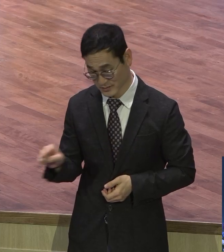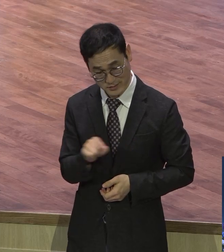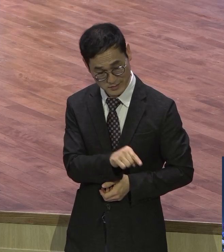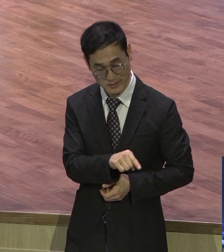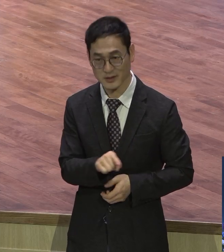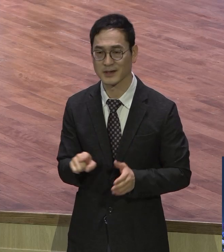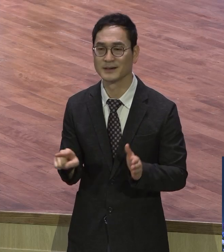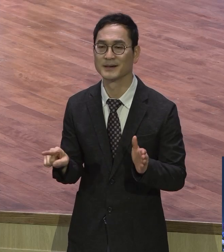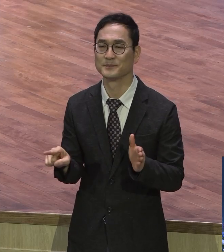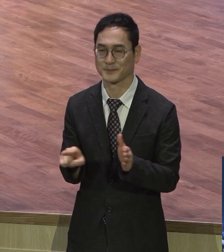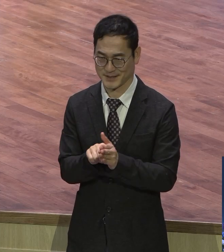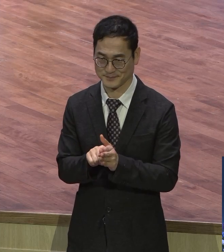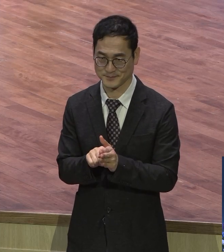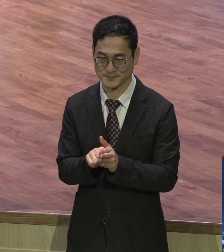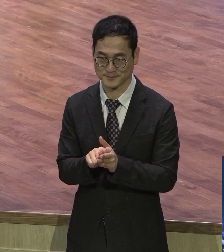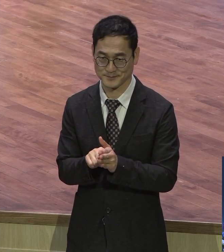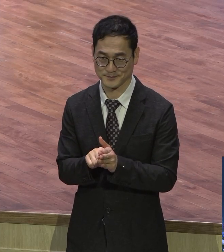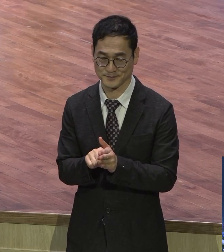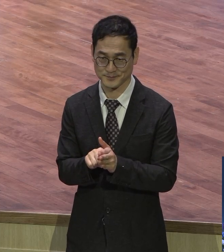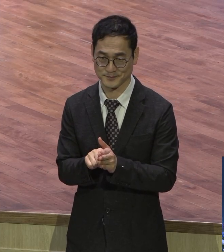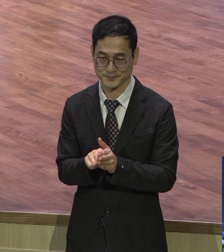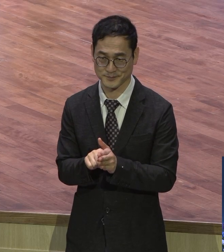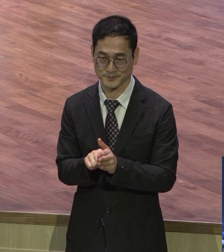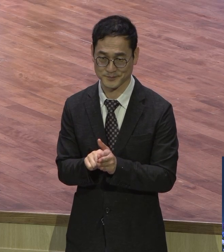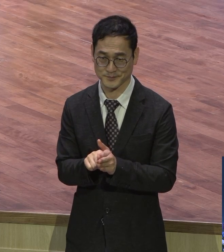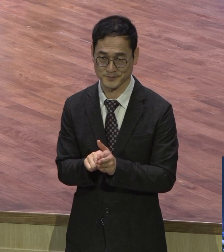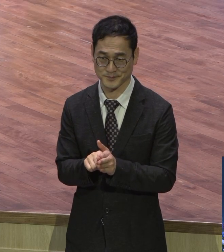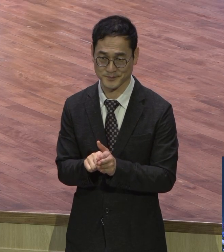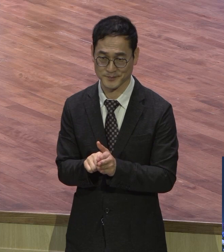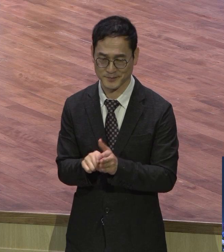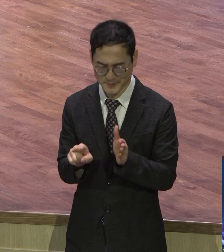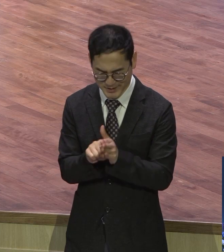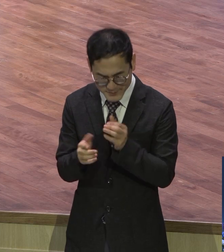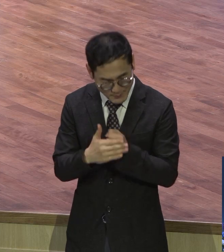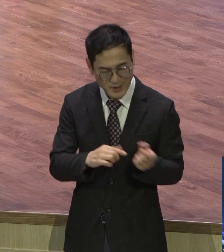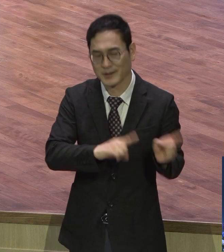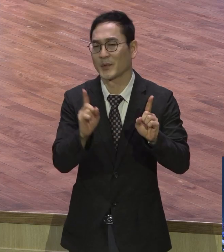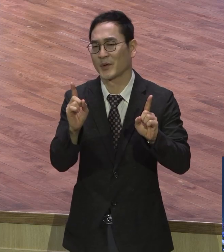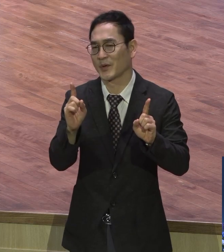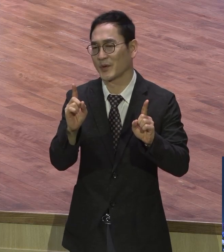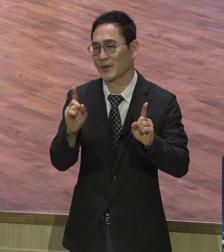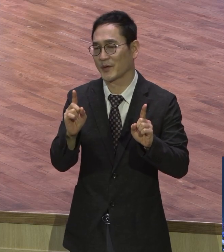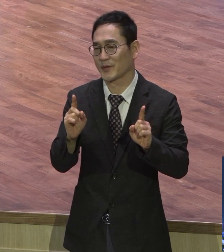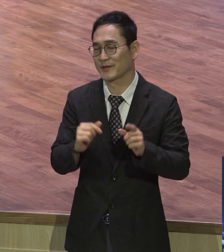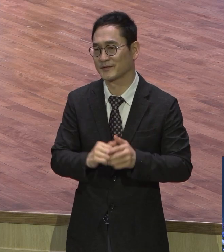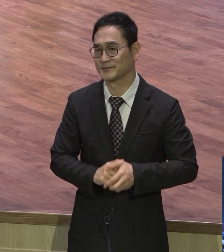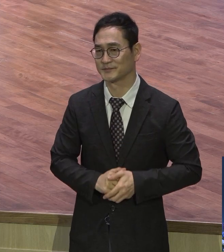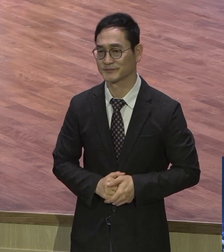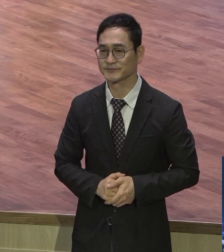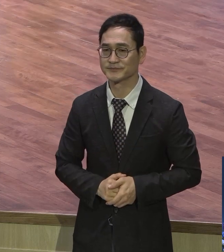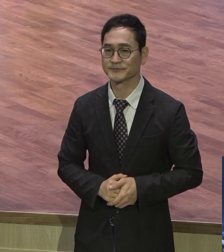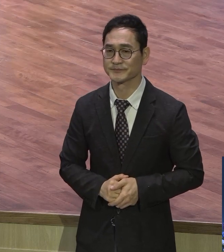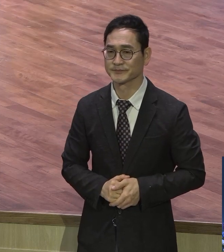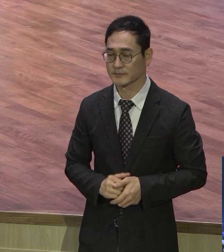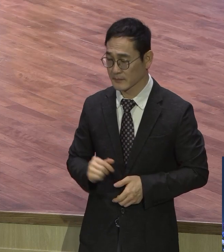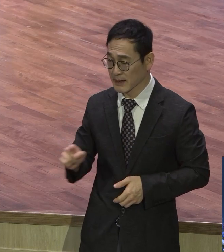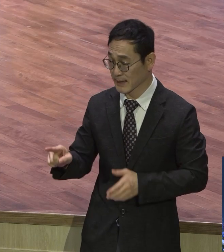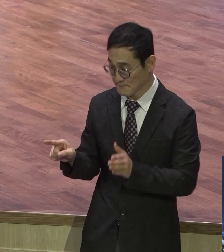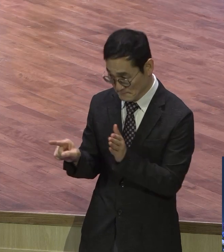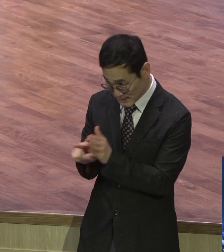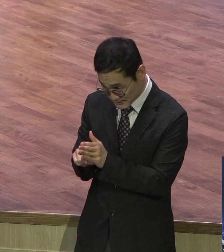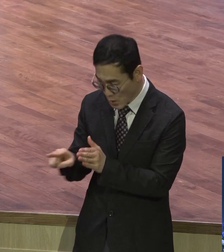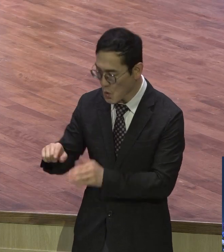믿음. 이들의 특별히 이 사람들의 믿음을 예수님께서 칭찬하실